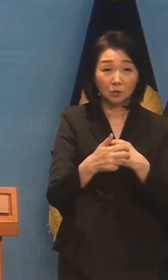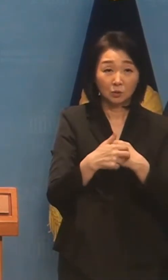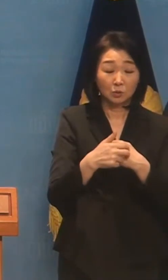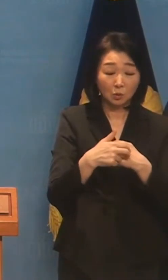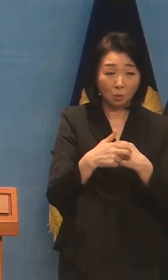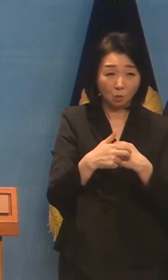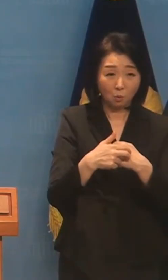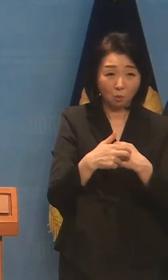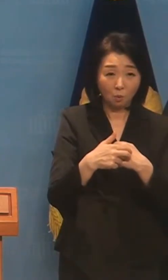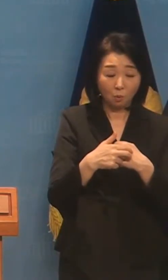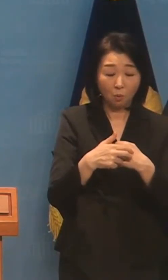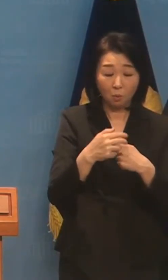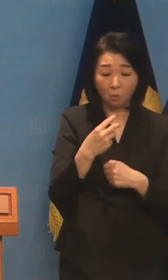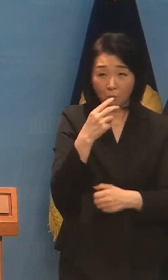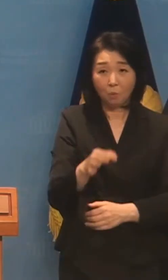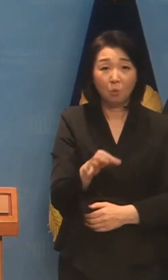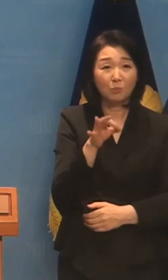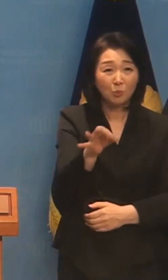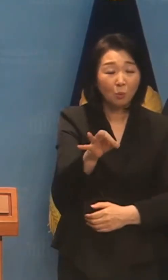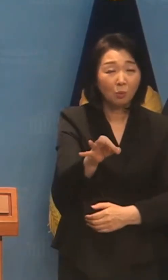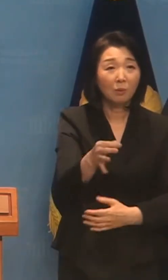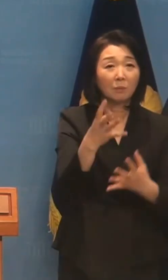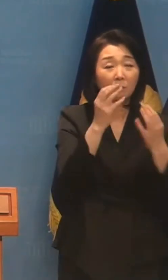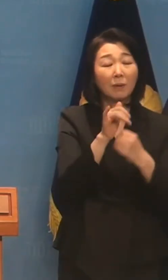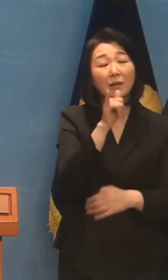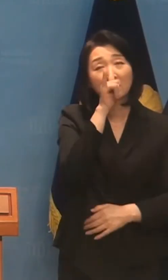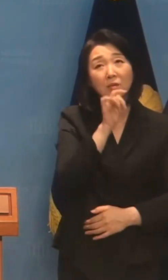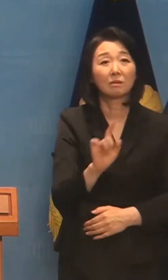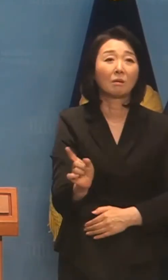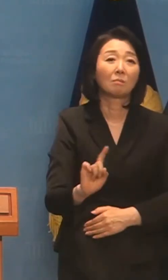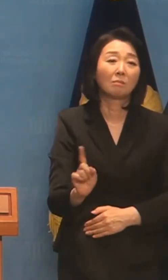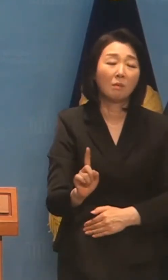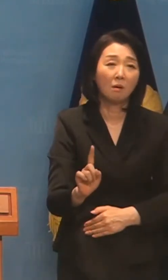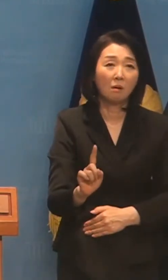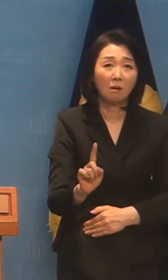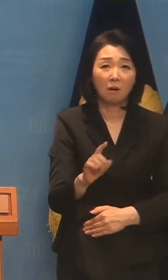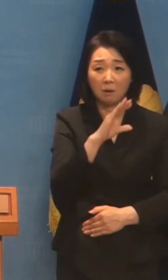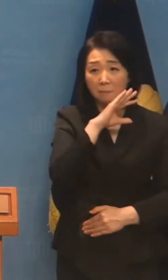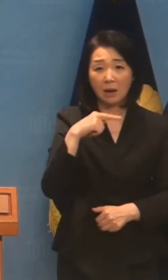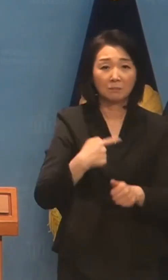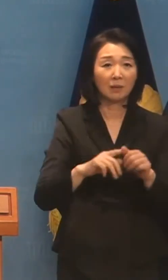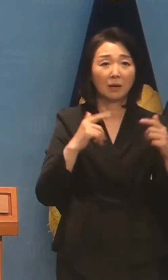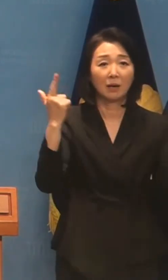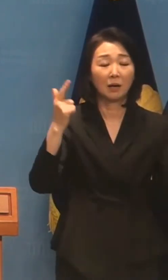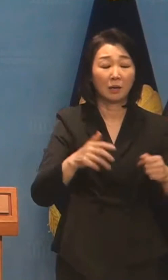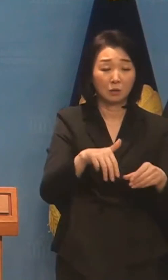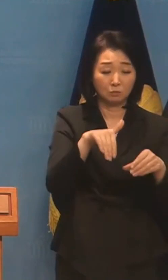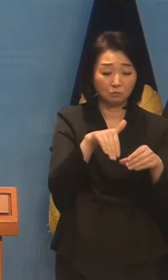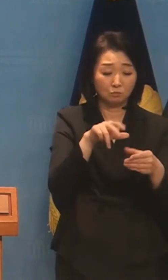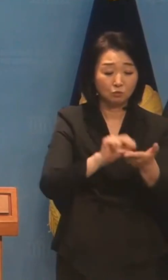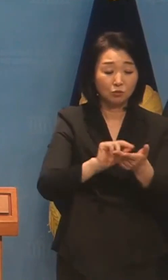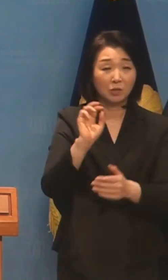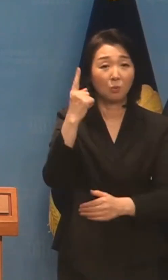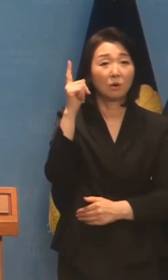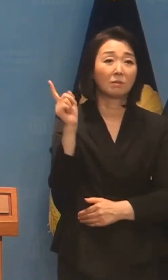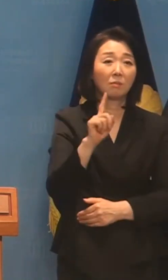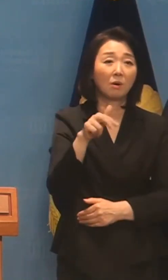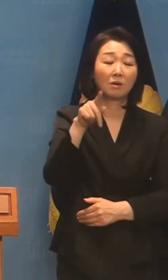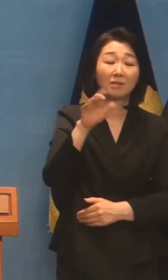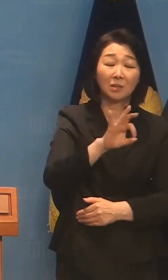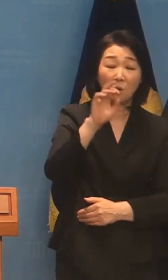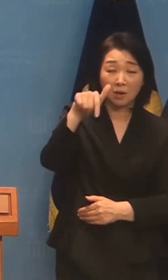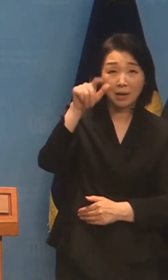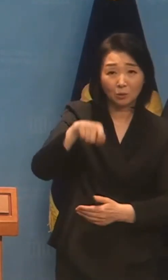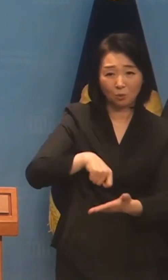의료 이용이 많다고 비난하는 것은 올바른 비난이 아닙니다. 문제의 원인은 정액제가